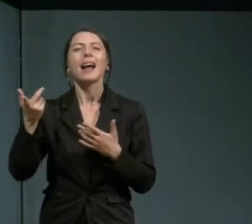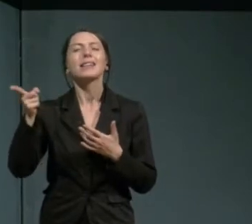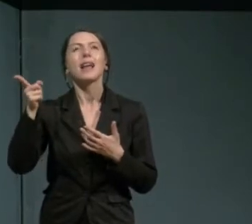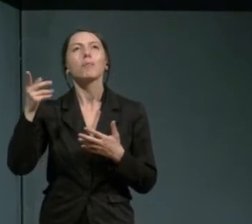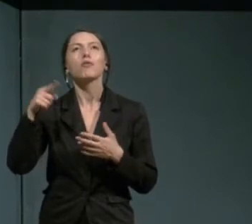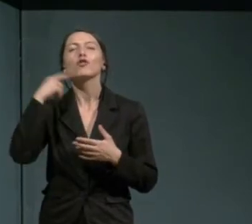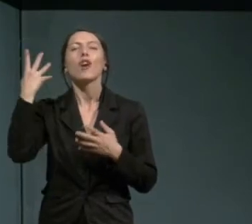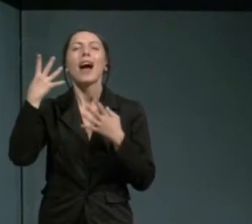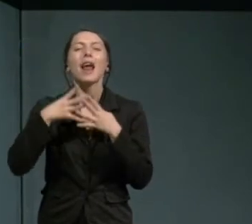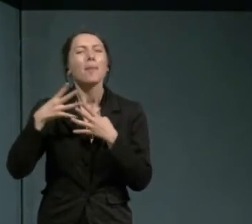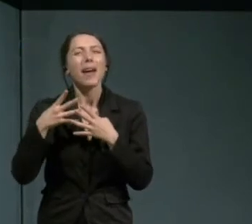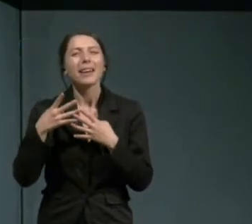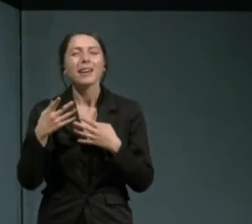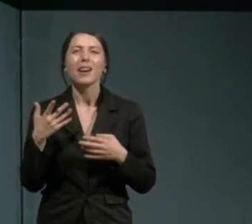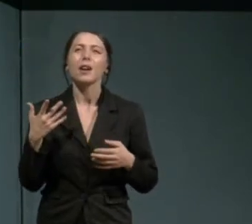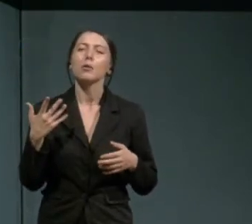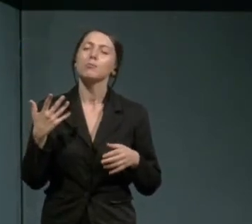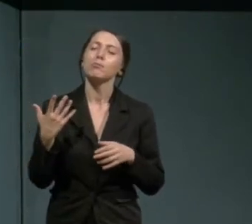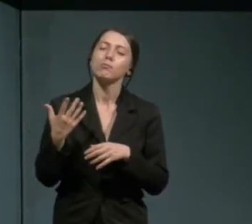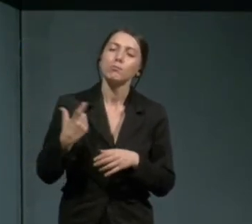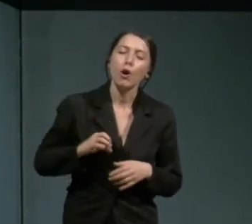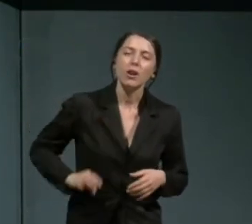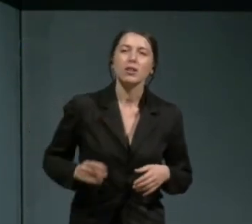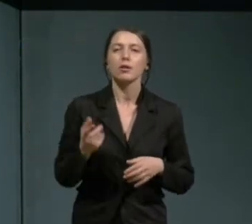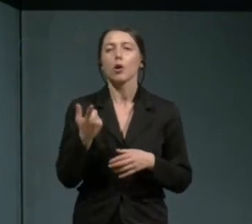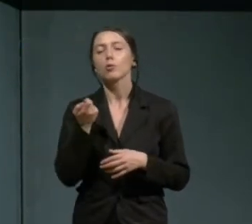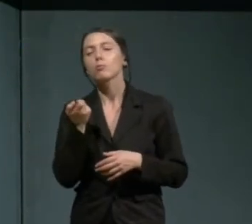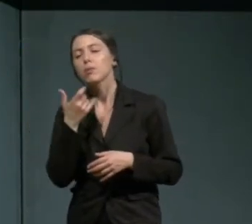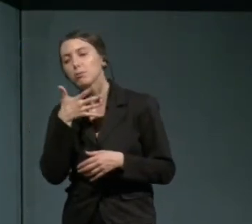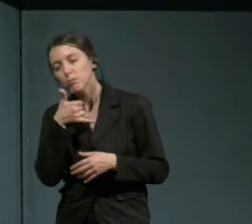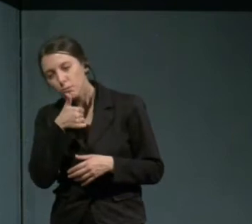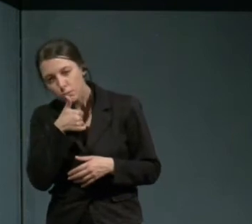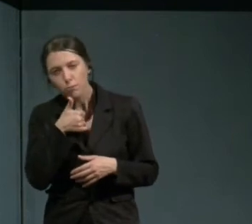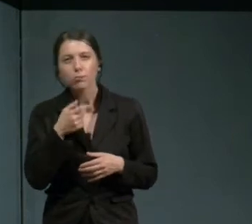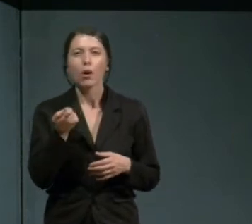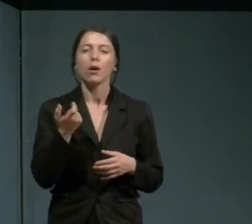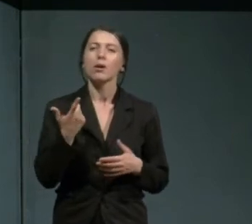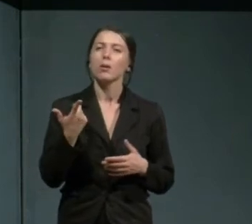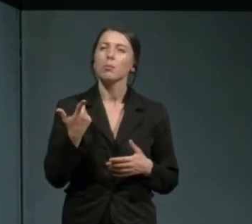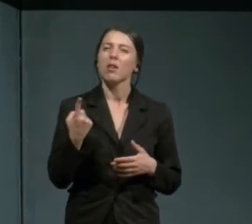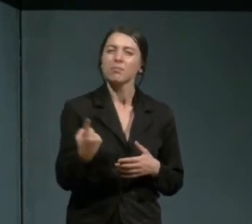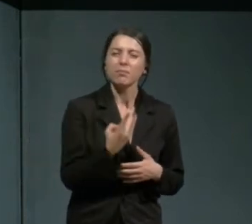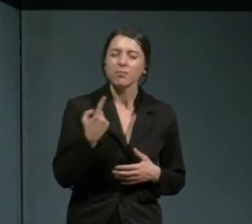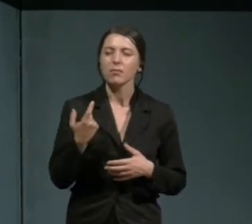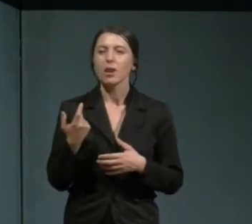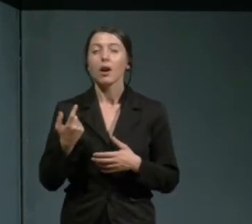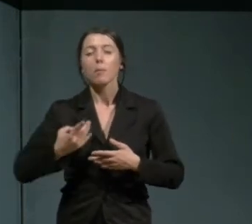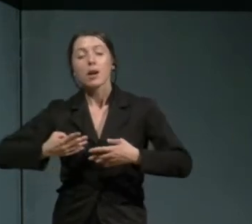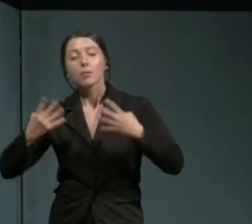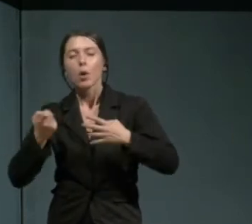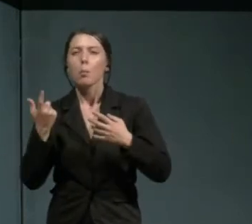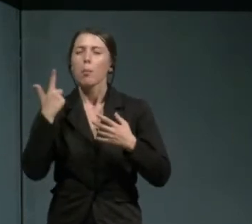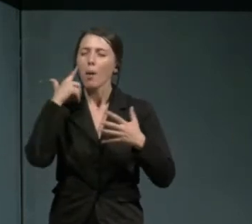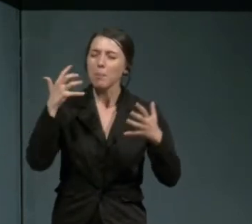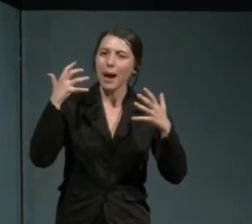un po malinconico solitario piuttosto razionale un po sconvolto